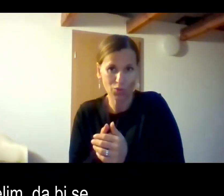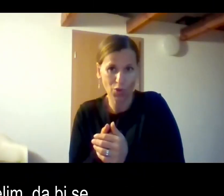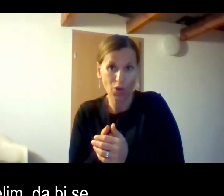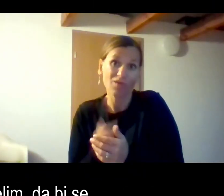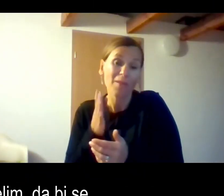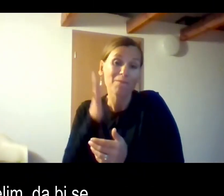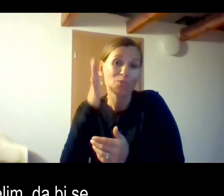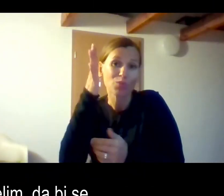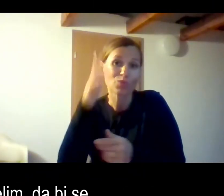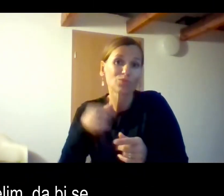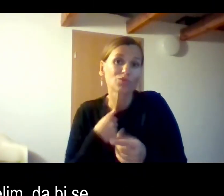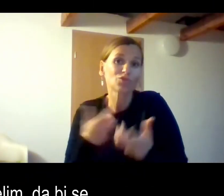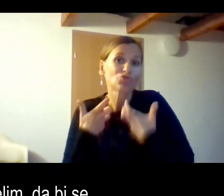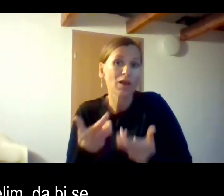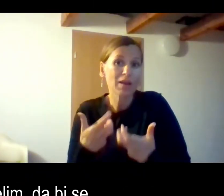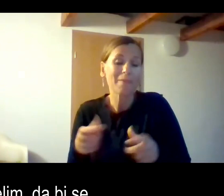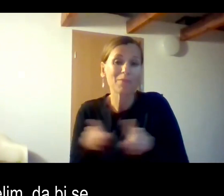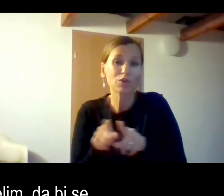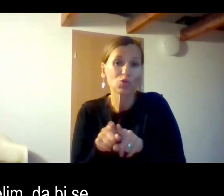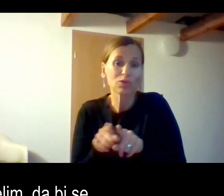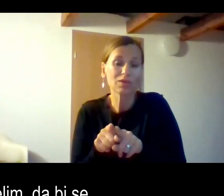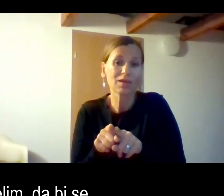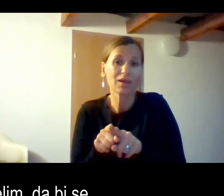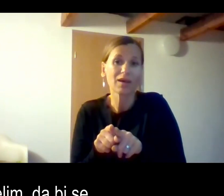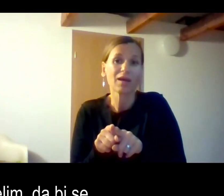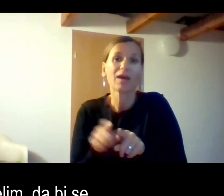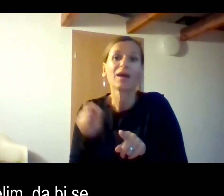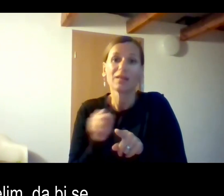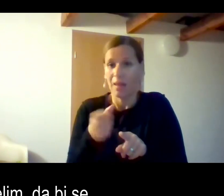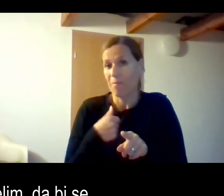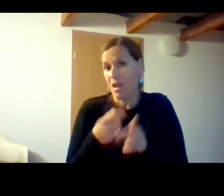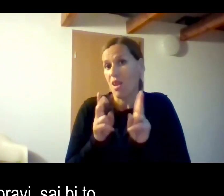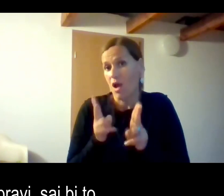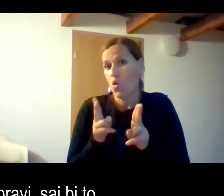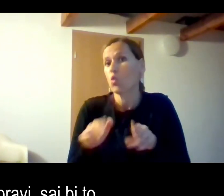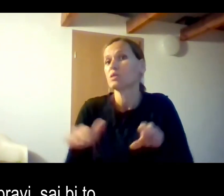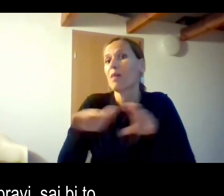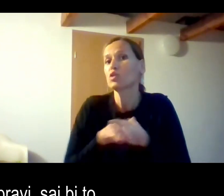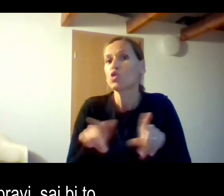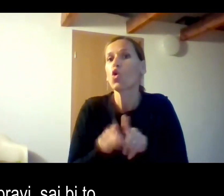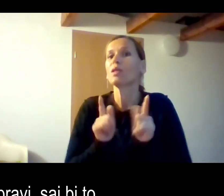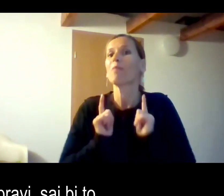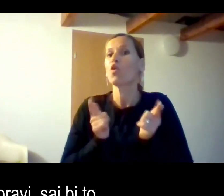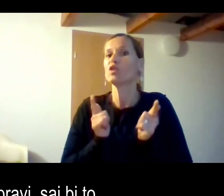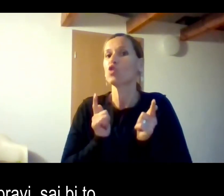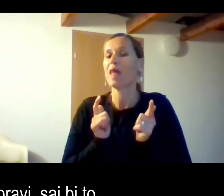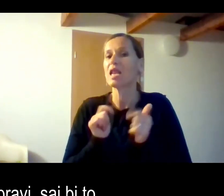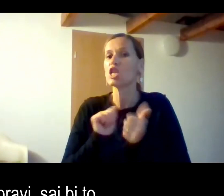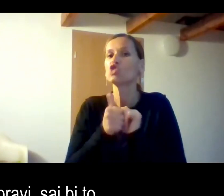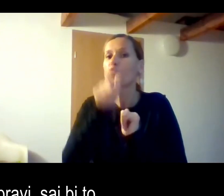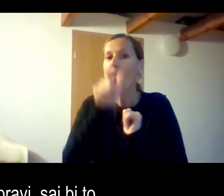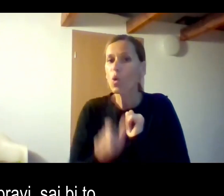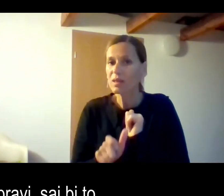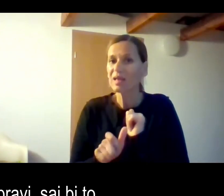Prihodnje si želim, da tudi, da bi se lahko zaposlil kot profesionalni športnik v javni